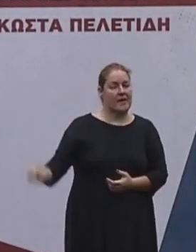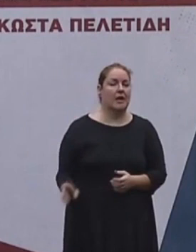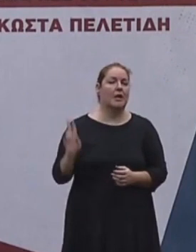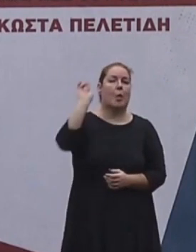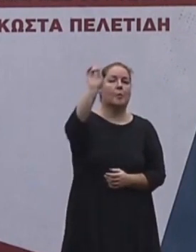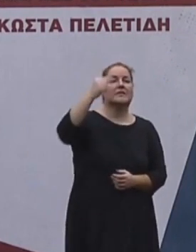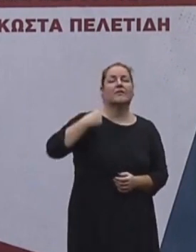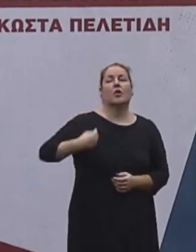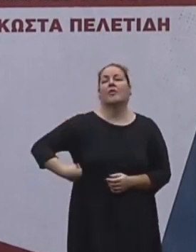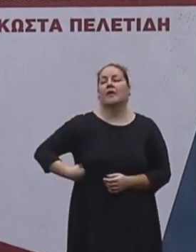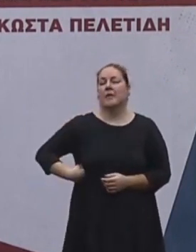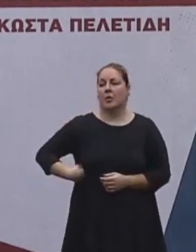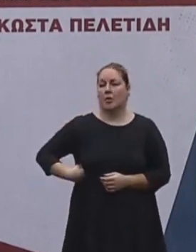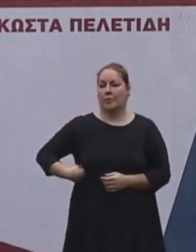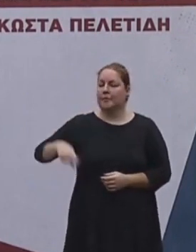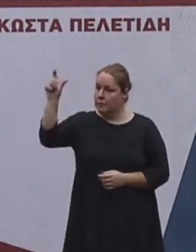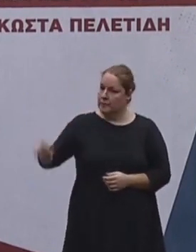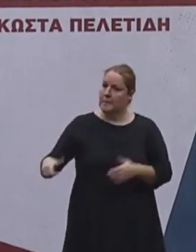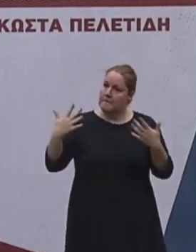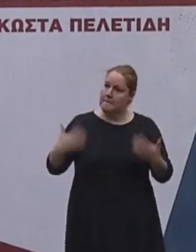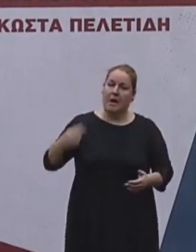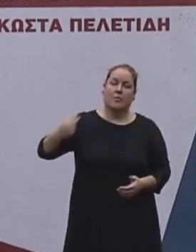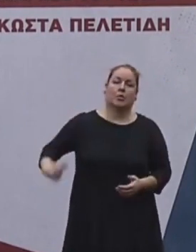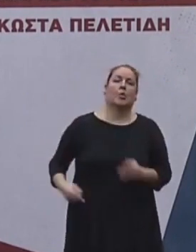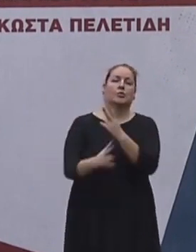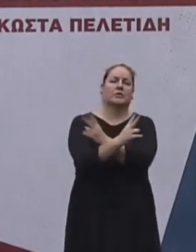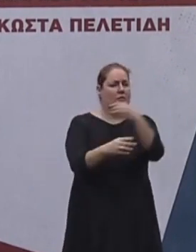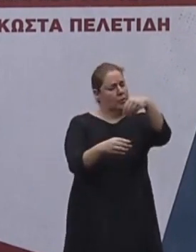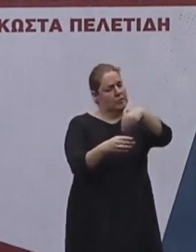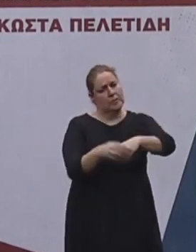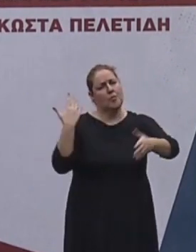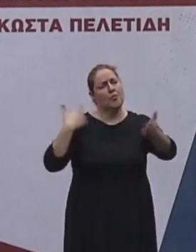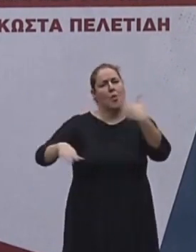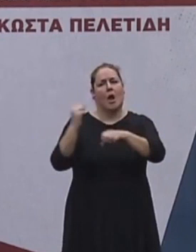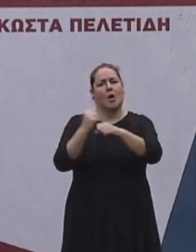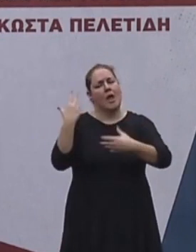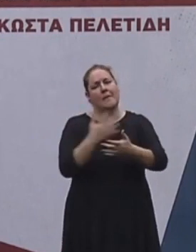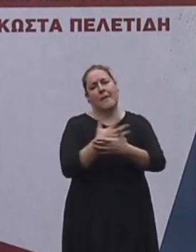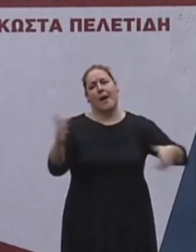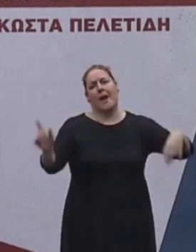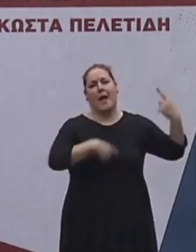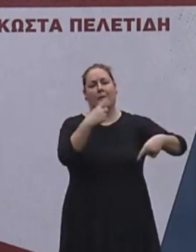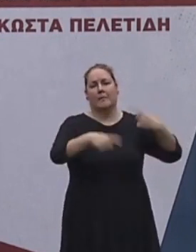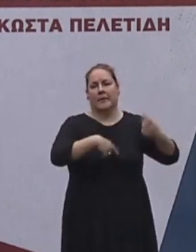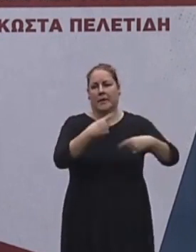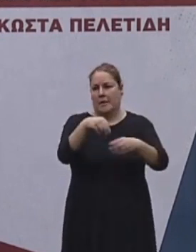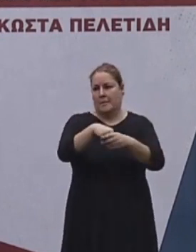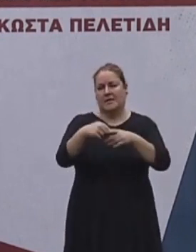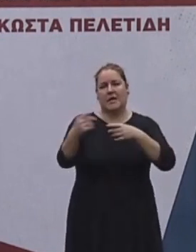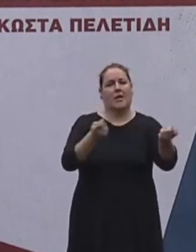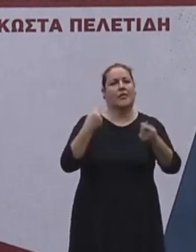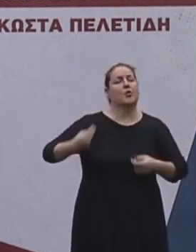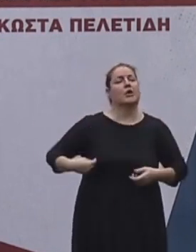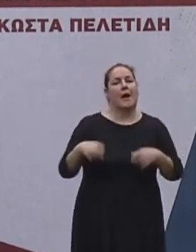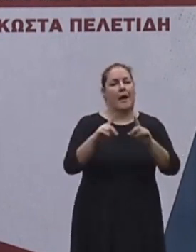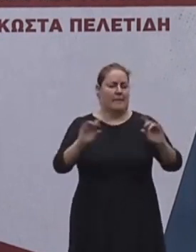δήμαρχο, ο οποίος είχε θητεύσει ως δημοτικός σύμβουλος για χρόνια και είχε τεράστια εμπειρία στα δημοτικά πράγματα.